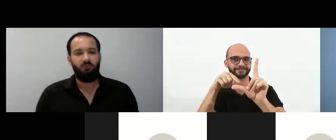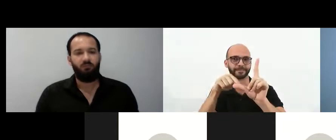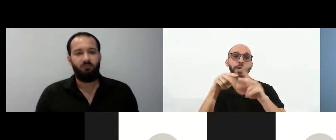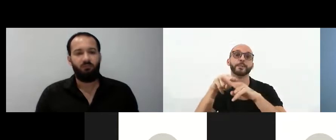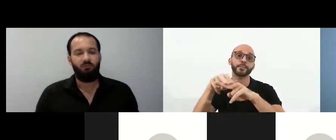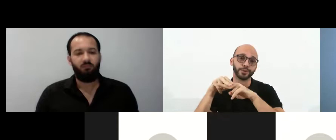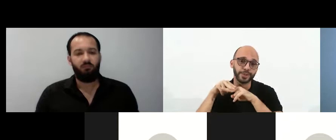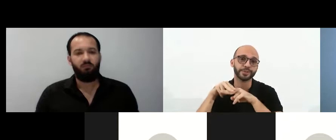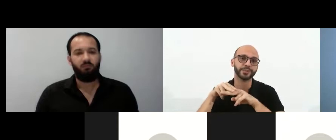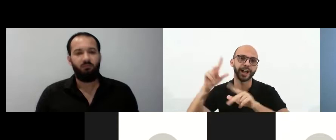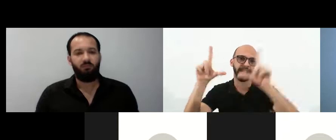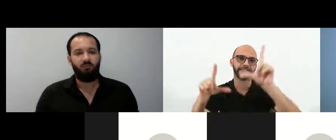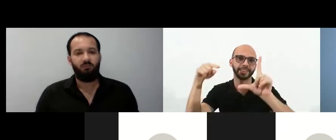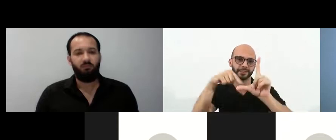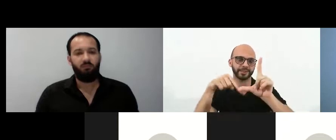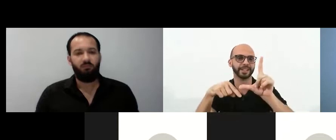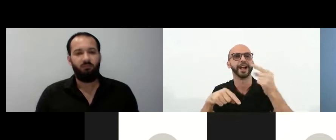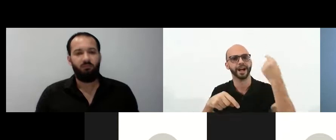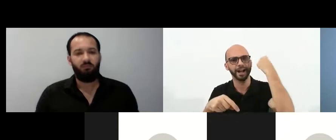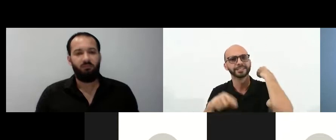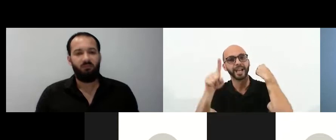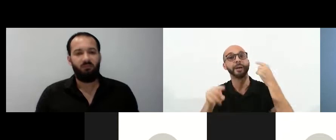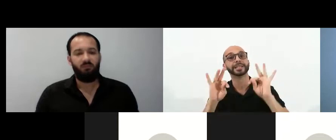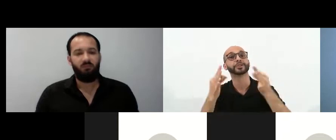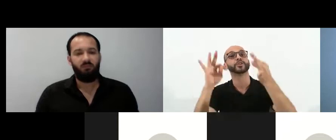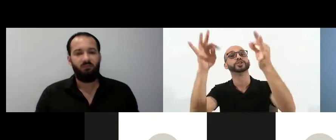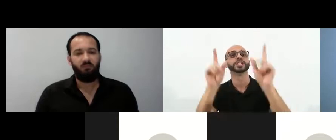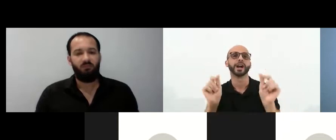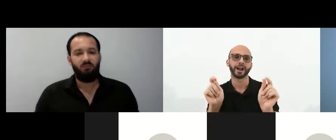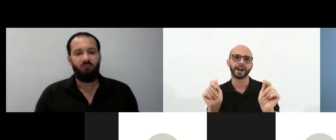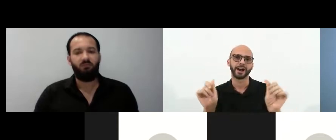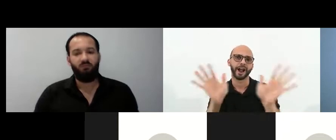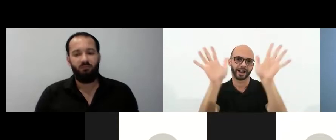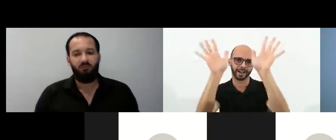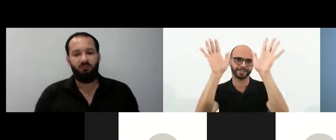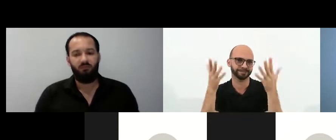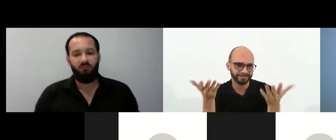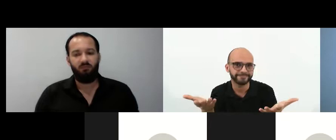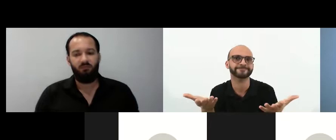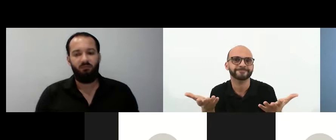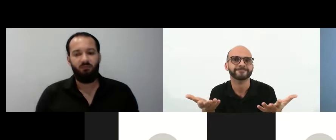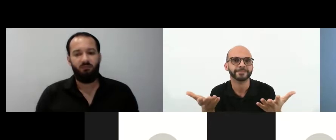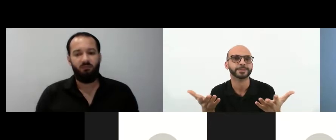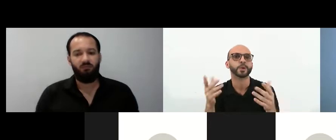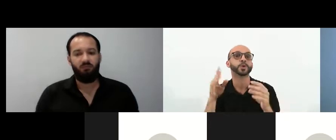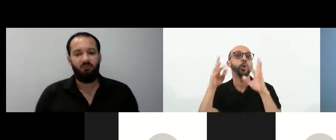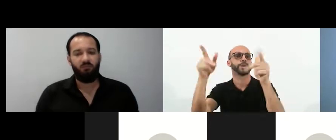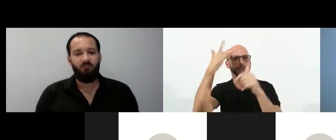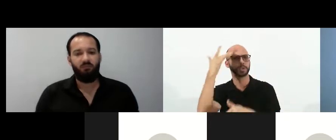tinham muitas delas não haviam televisão e era uma tecnologia muito cara.